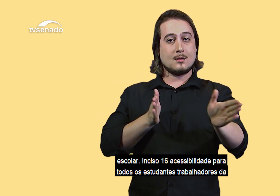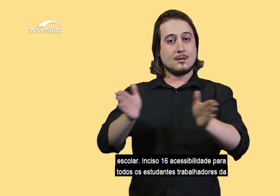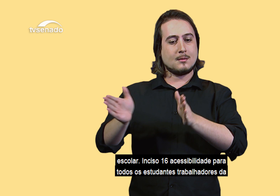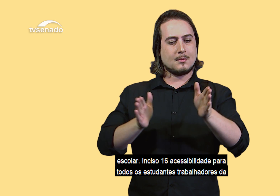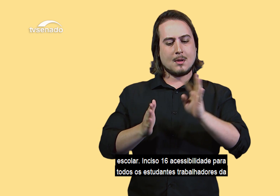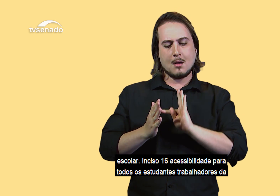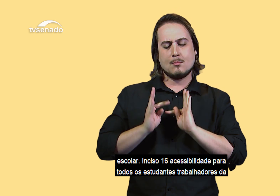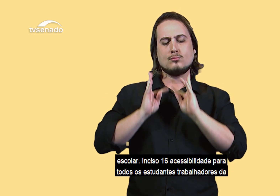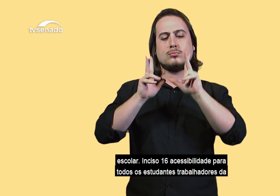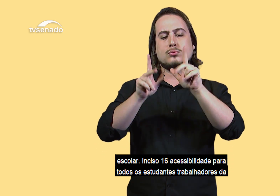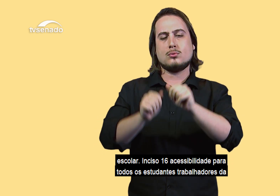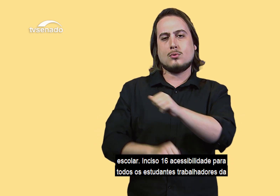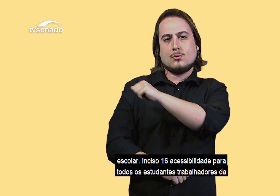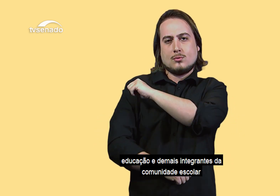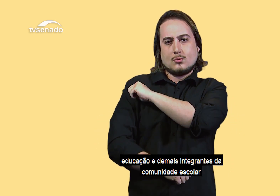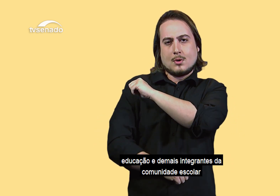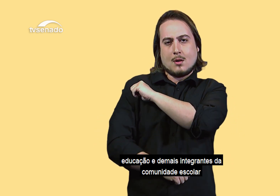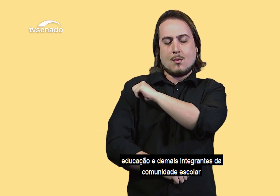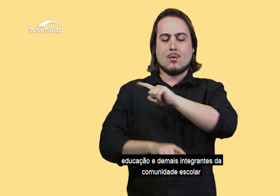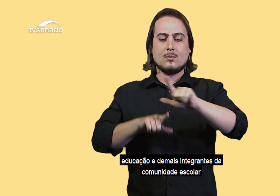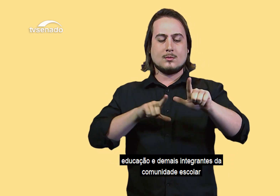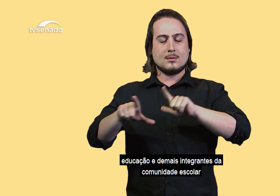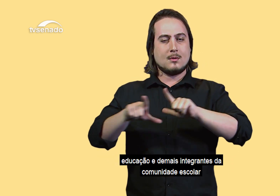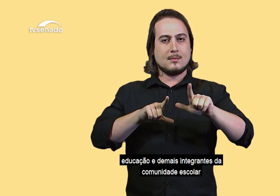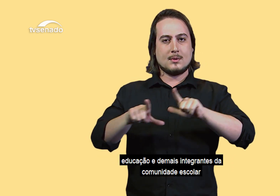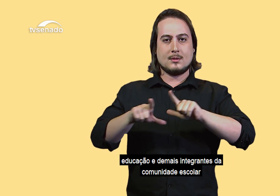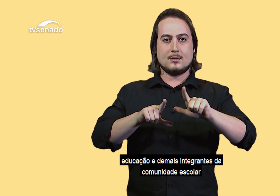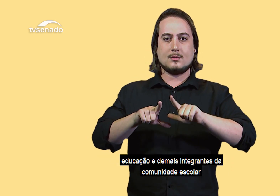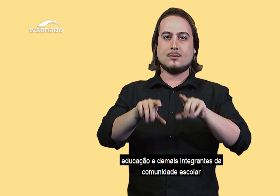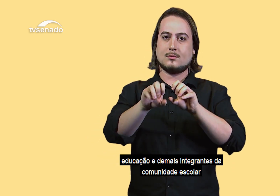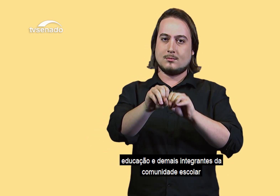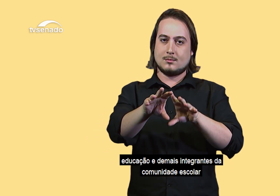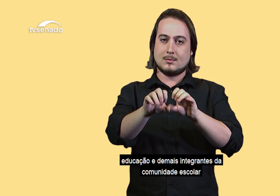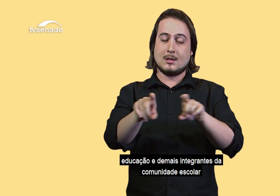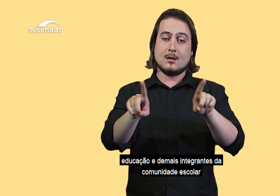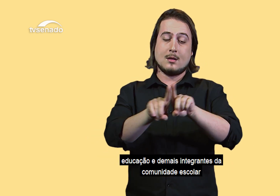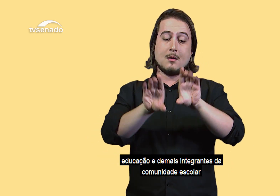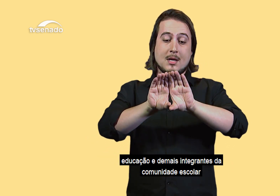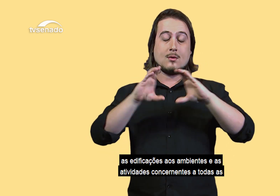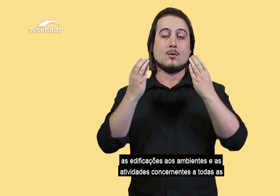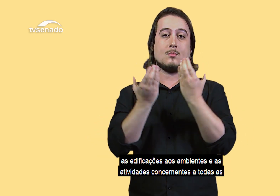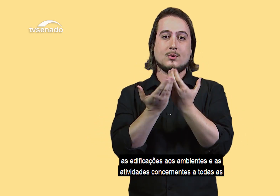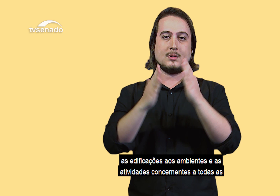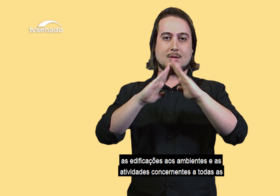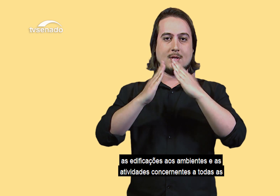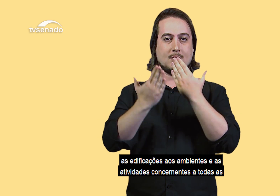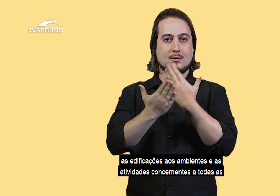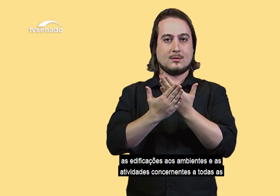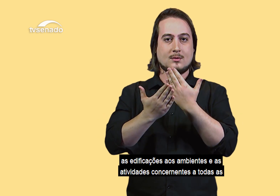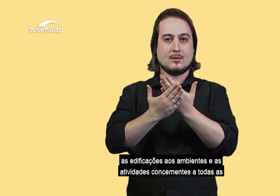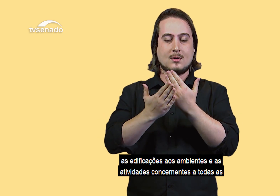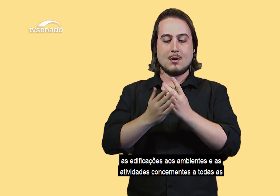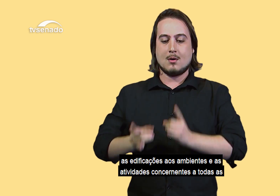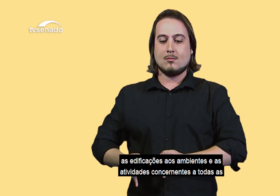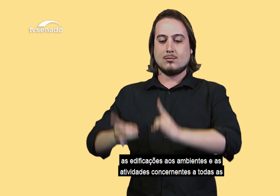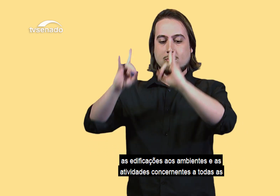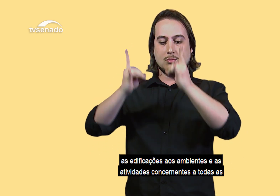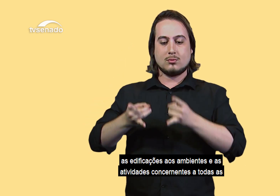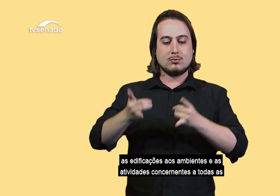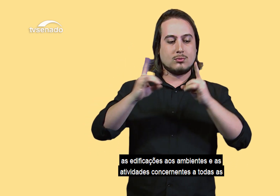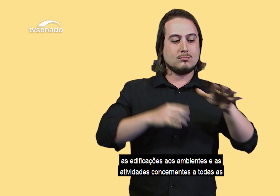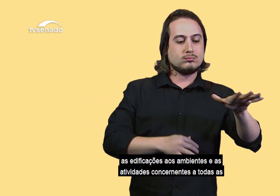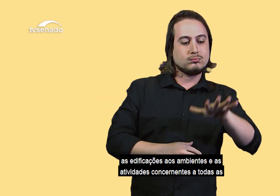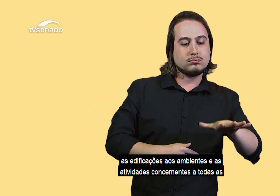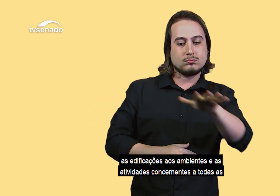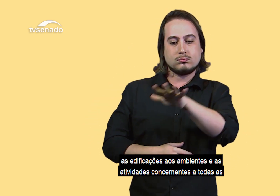todos os estudantes, trabalhadores da educação e demais integrantes da comunidade escolar às edificações, aos ambientes